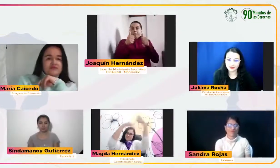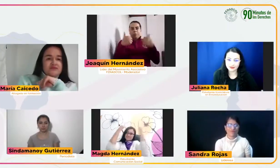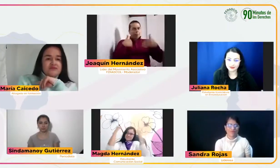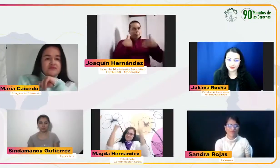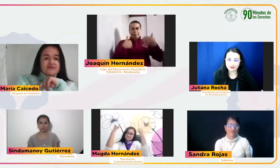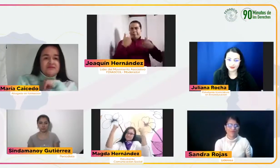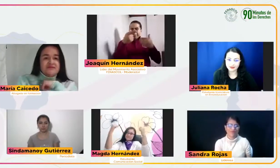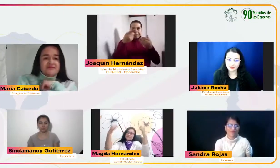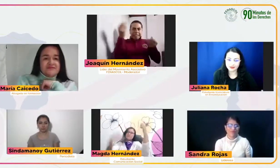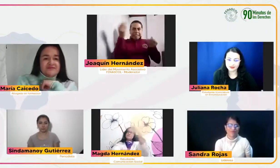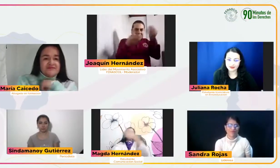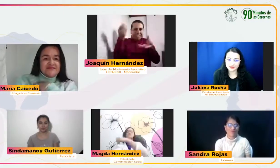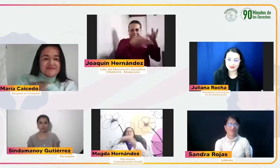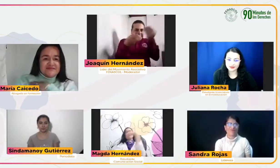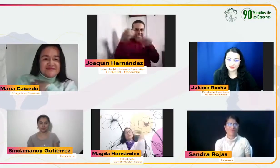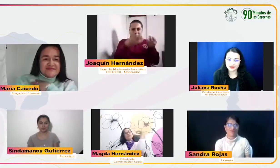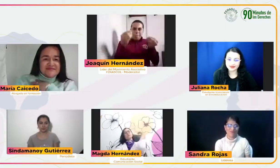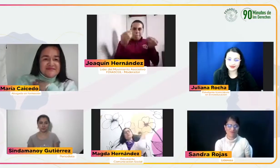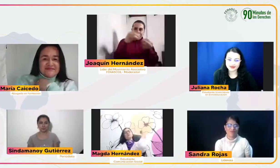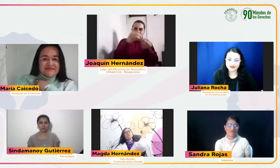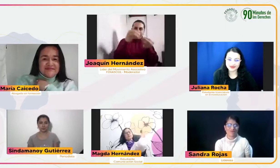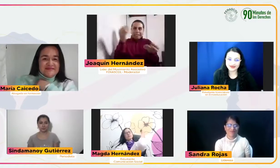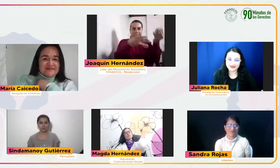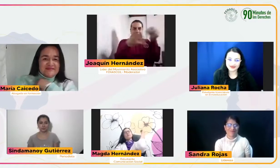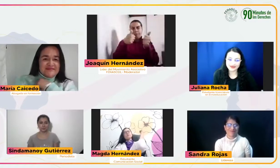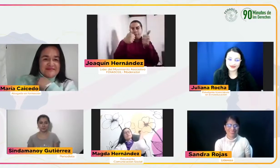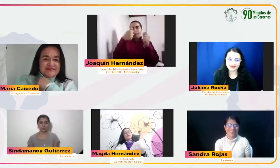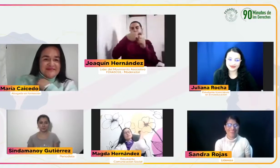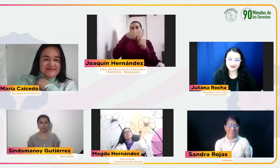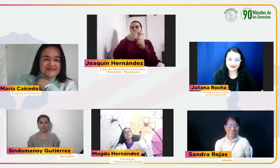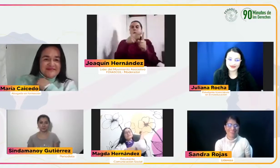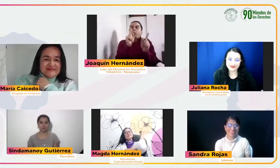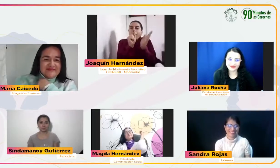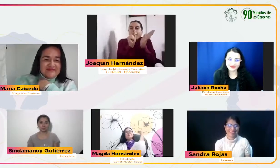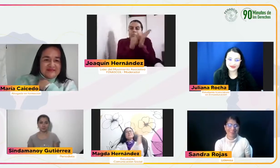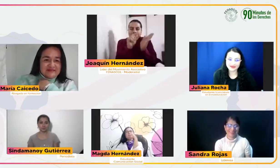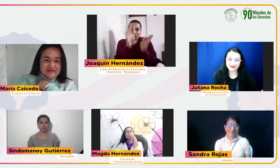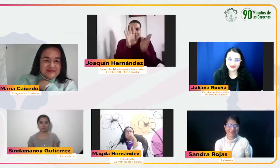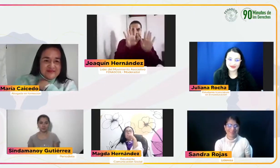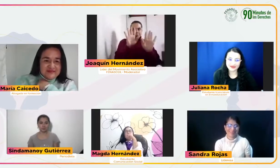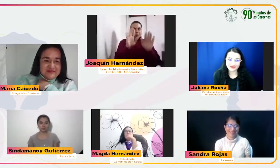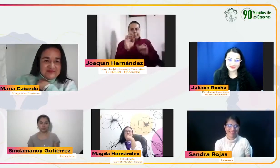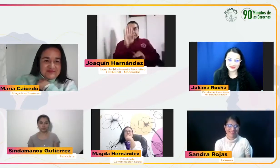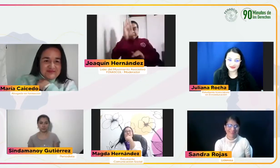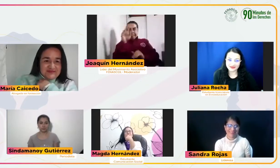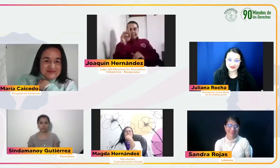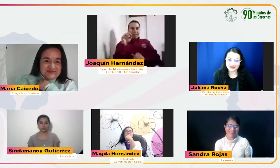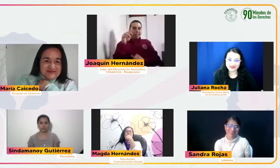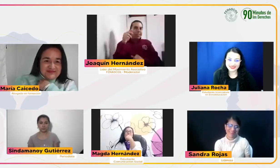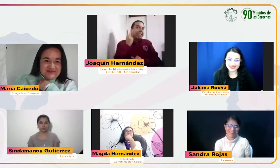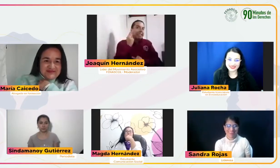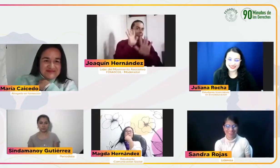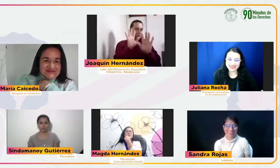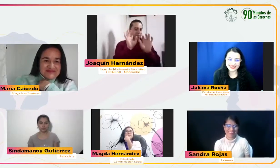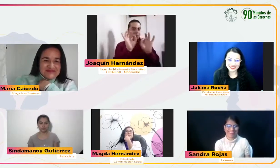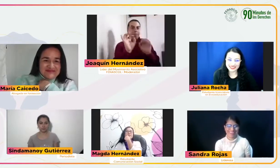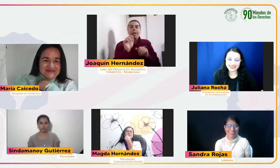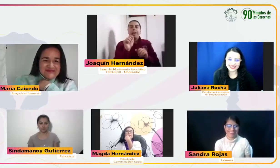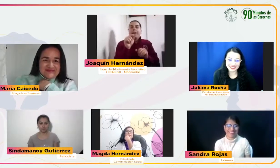Vale. Estamos realmente muy contentos y contentos de ver tantas apreciaciones y opiniones. Y ahí hacer ahí el